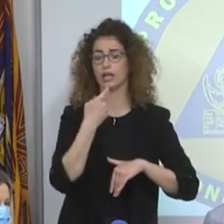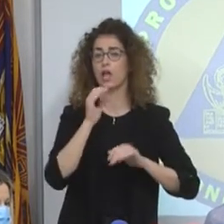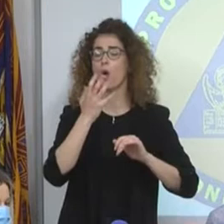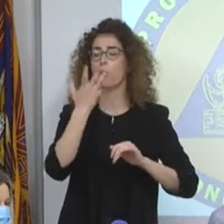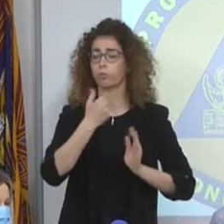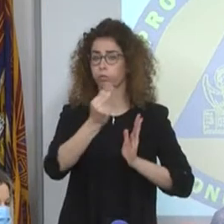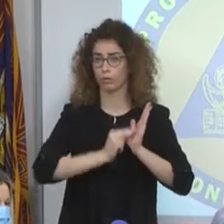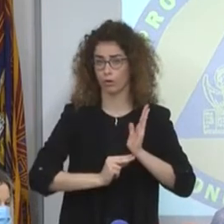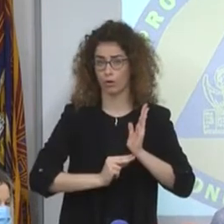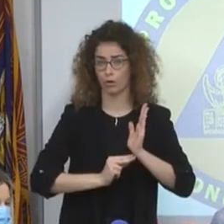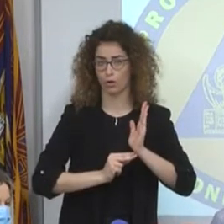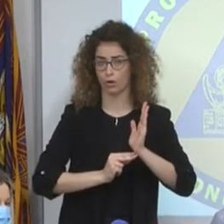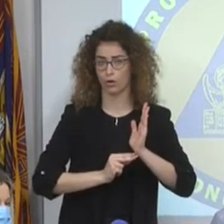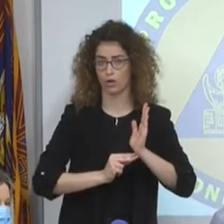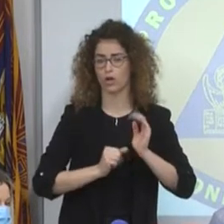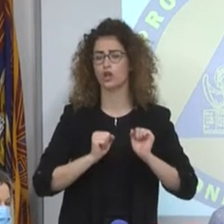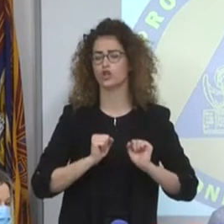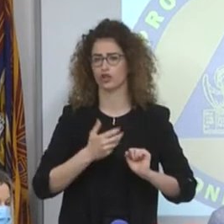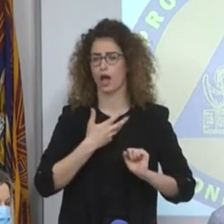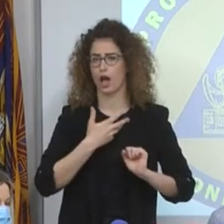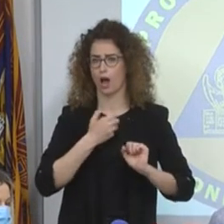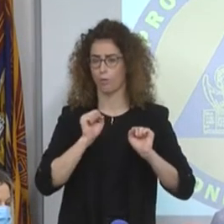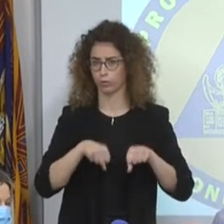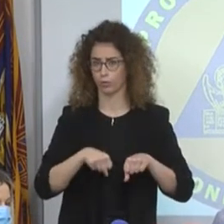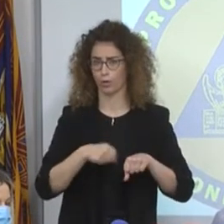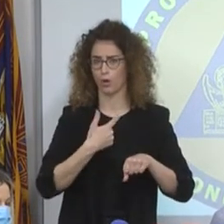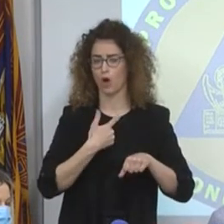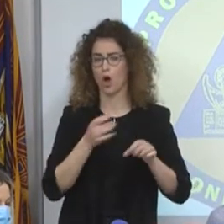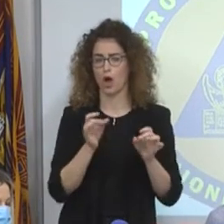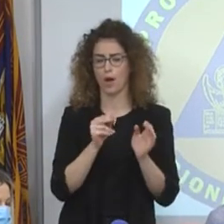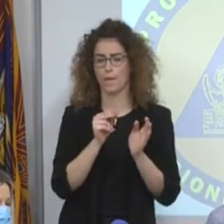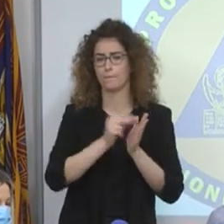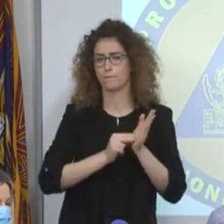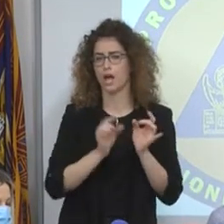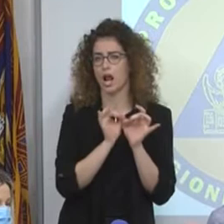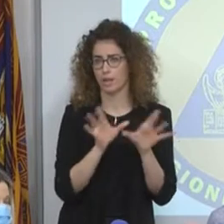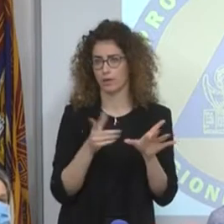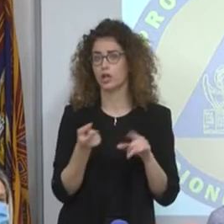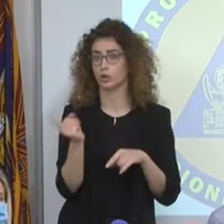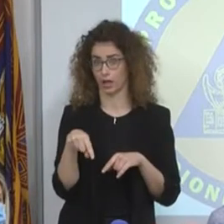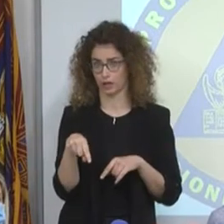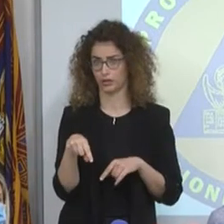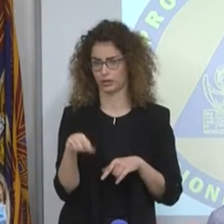prenotarsi, ci sono intanto già dei posti liberi, non tantissimi, già su domani.